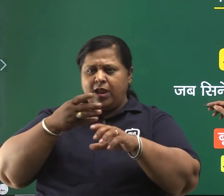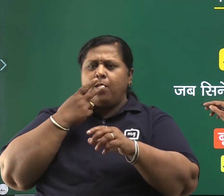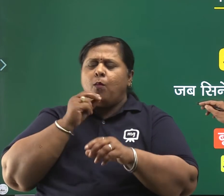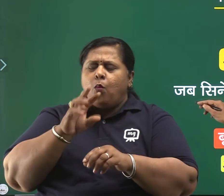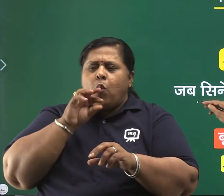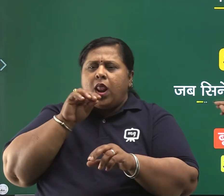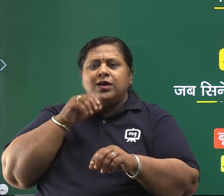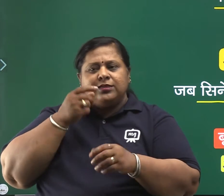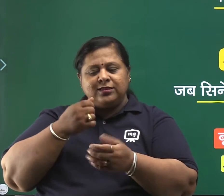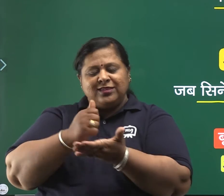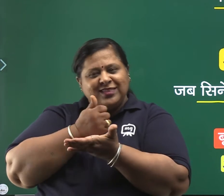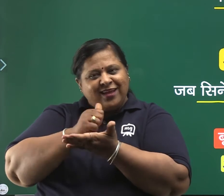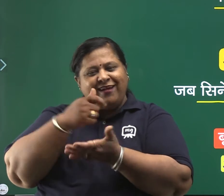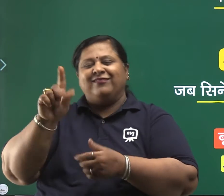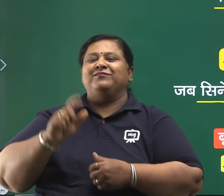बोलना सीखा